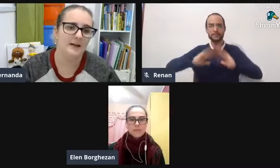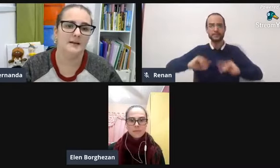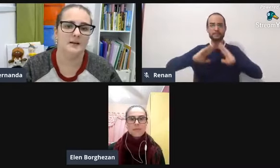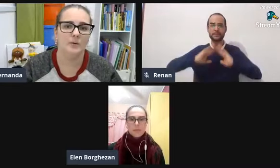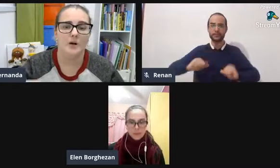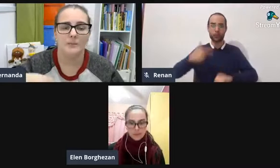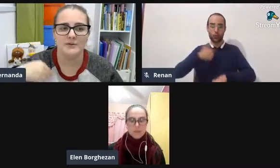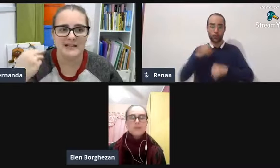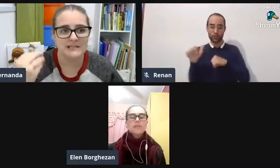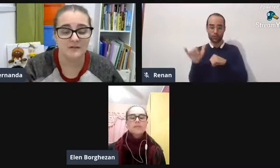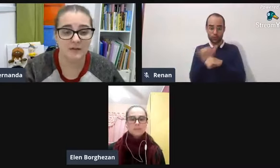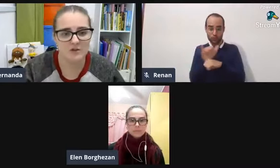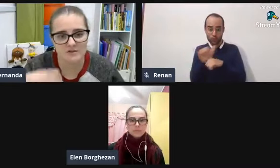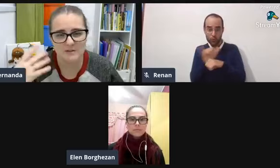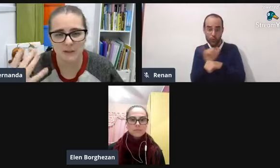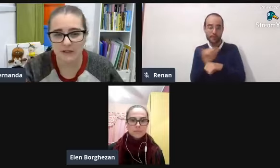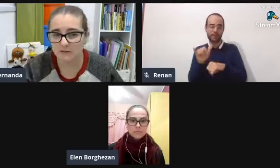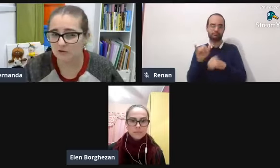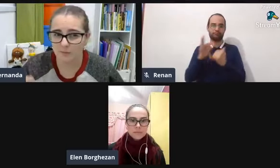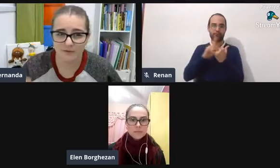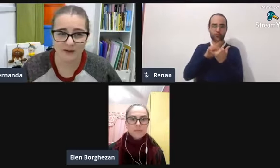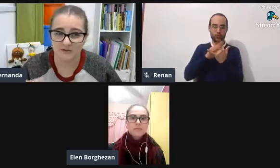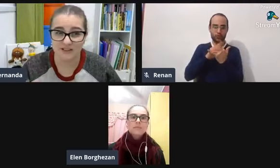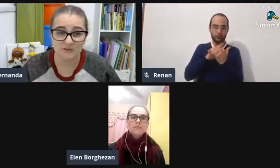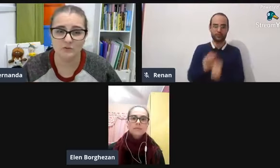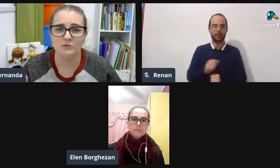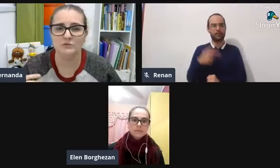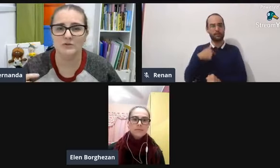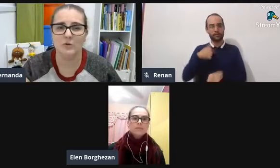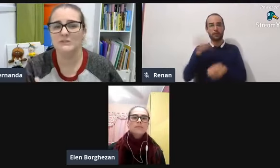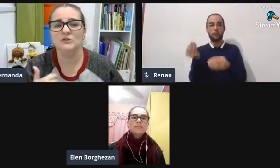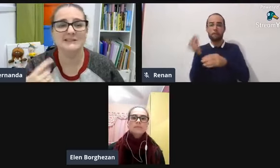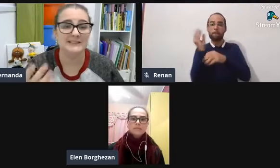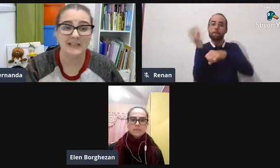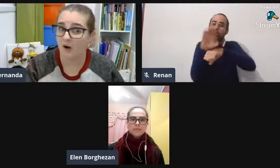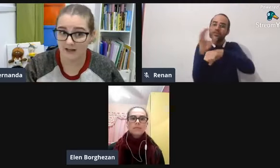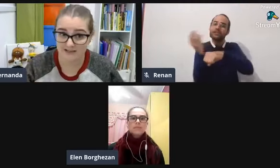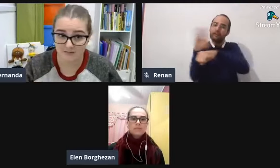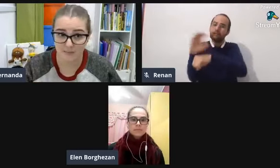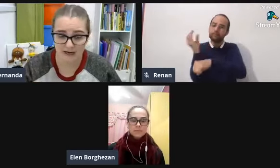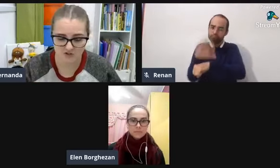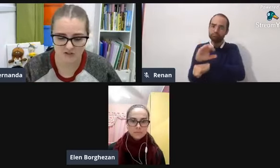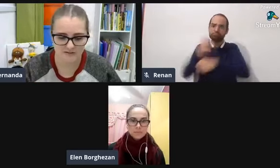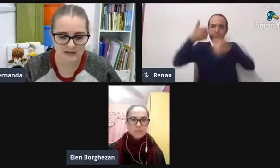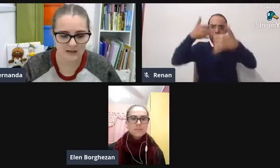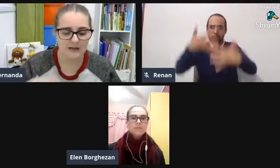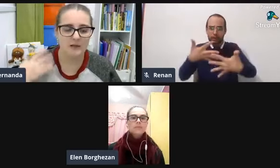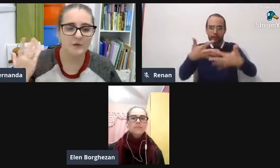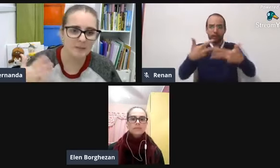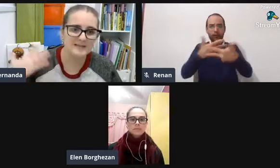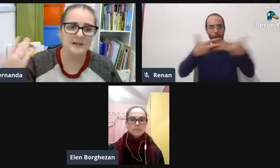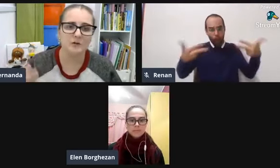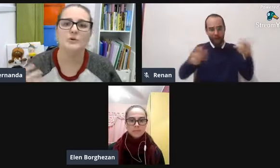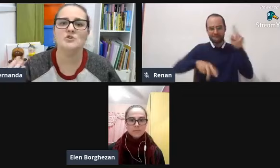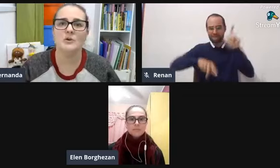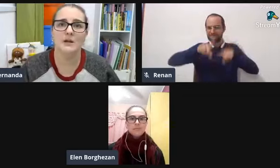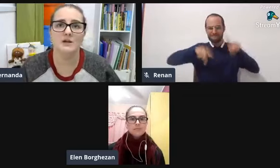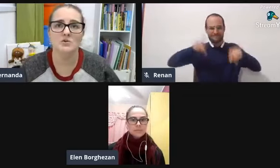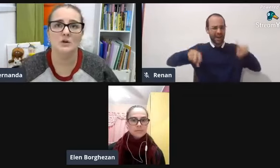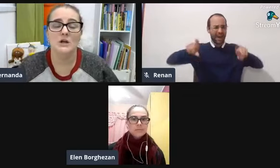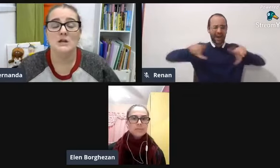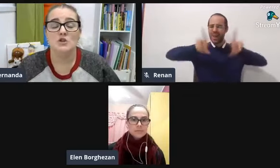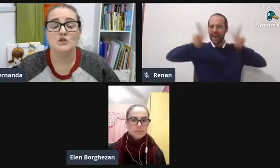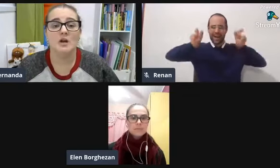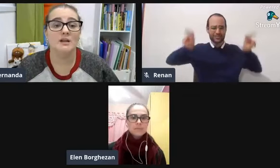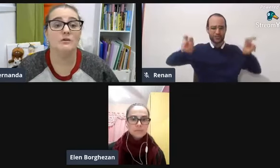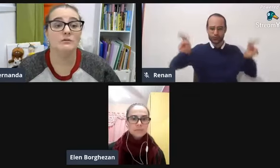né? Que eu postasse vídeos explicando sobre vários assuntos, algumas coisas teóricas e práticas. E eu fui pensando muito sobre